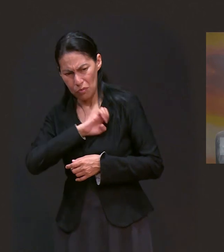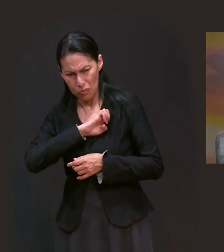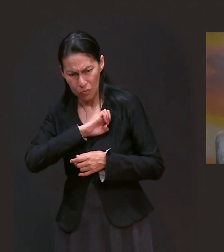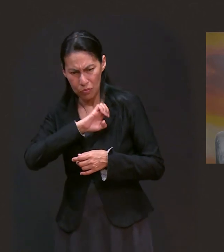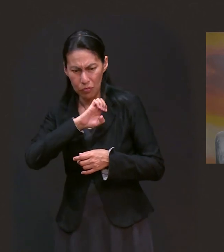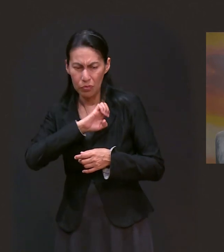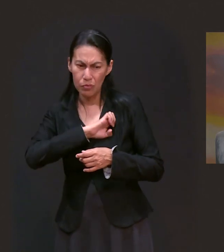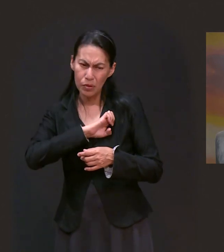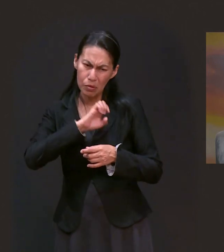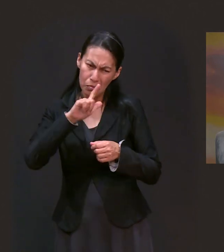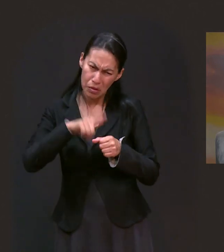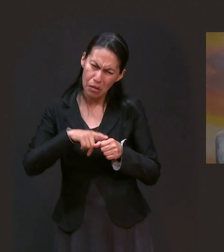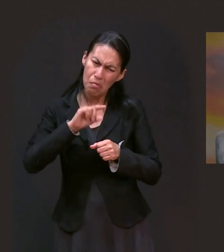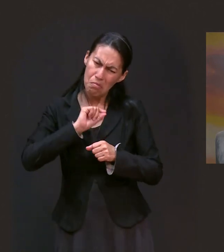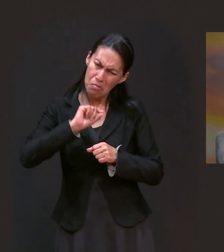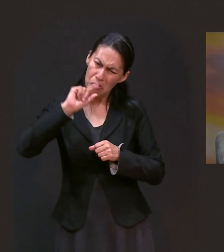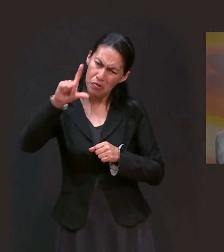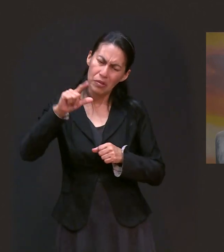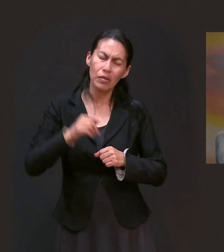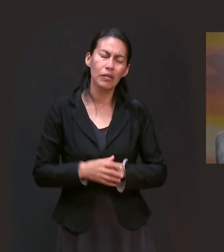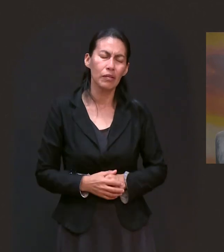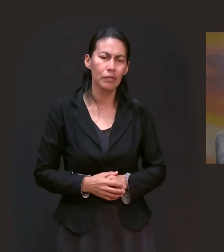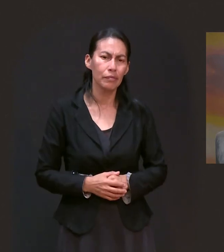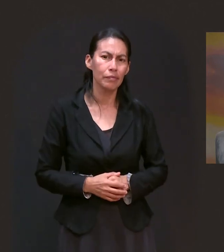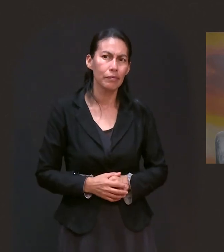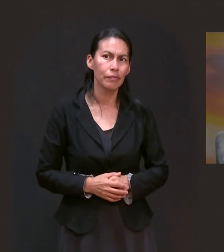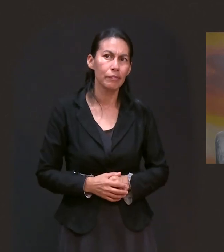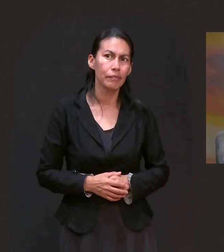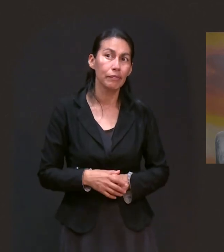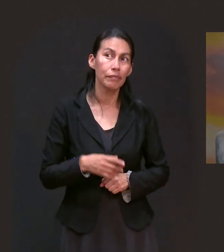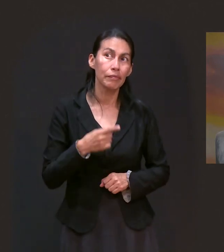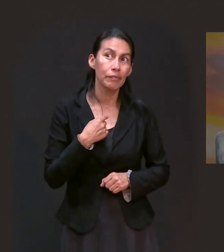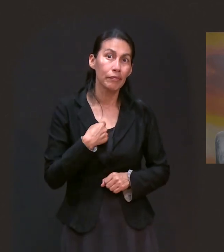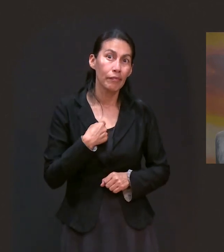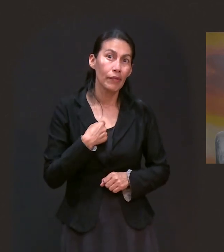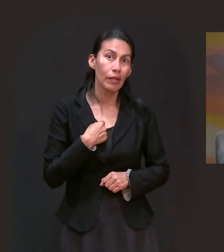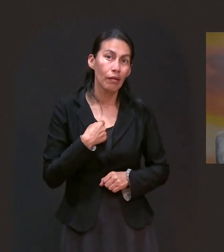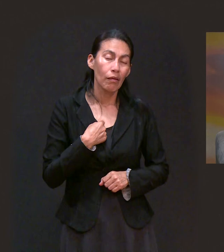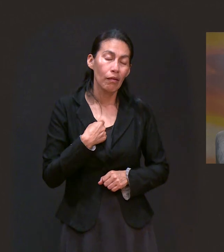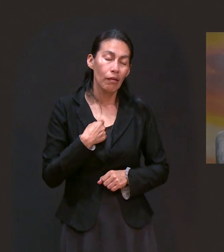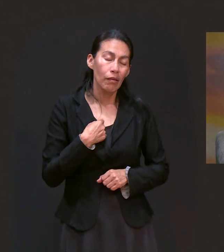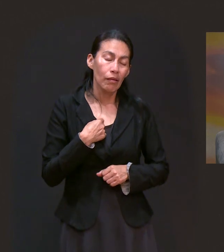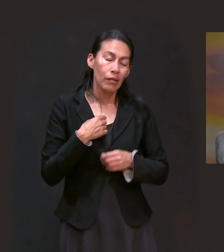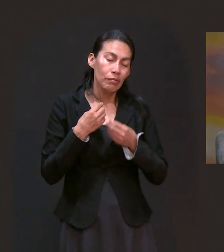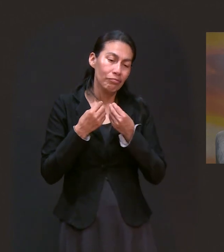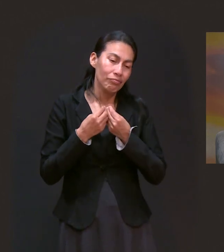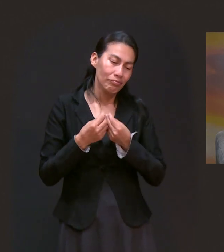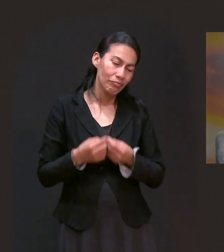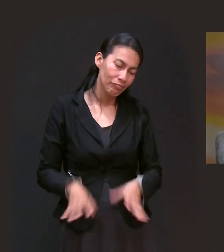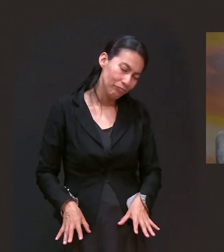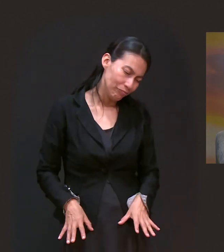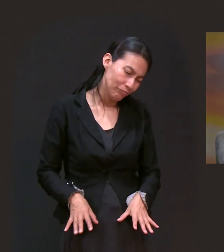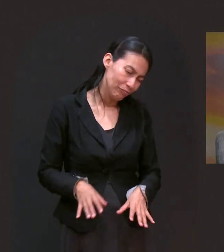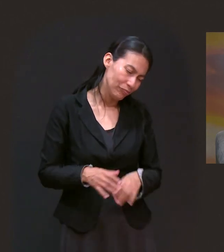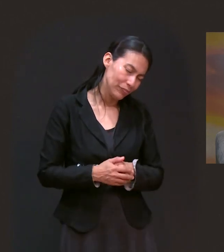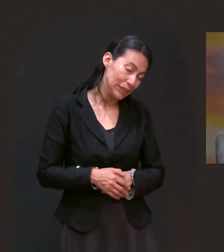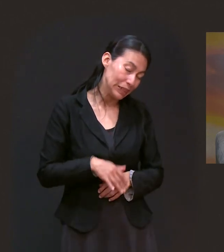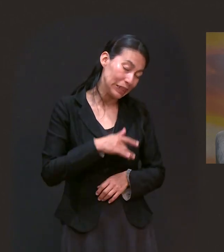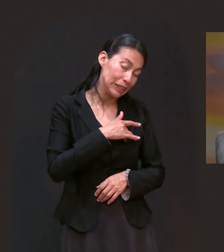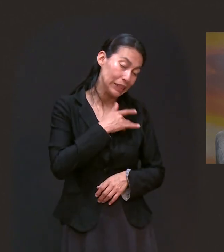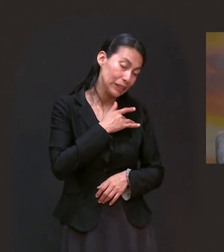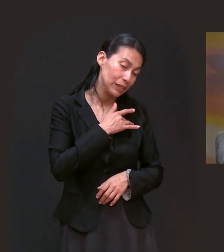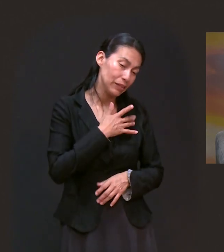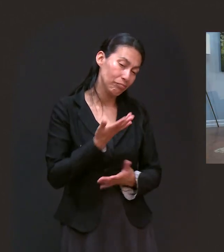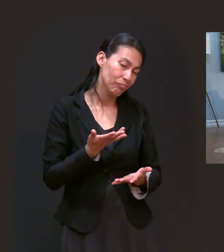bien y después te vienes para la especialidad alta especialidad y yo lo tomé por perdido otra